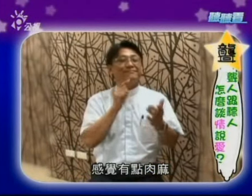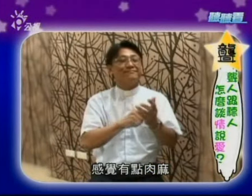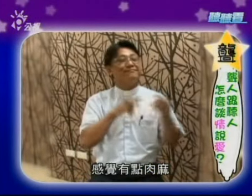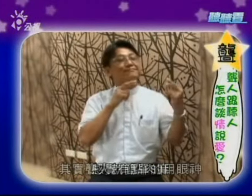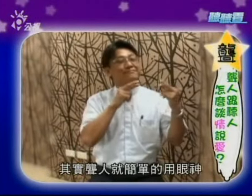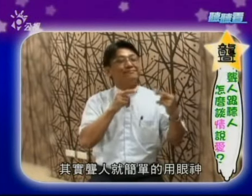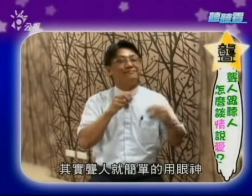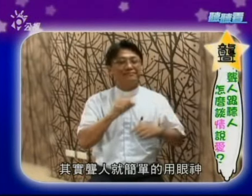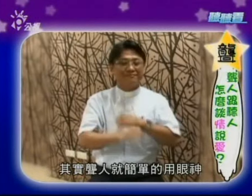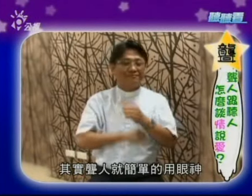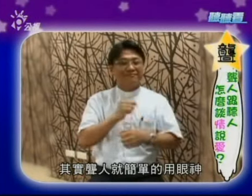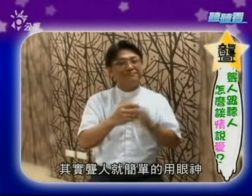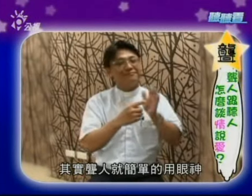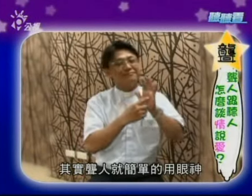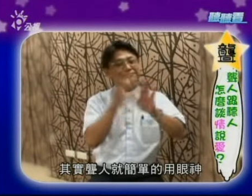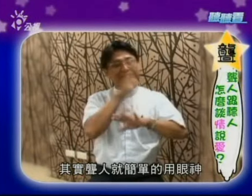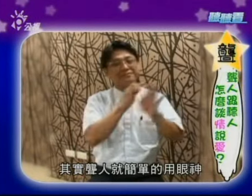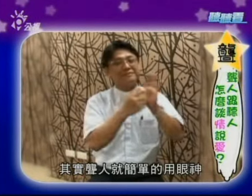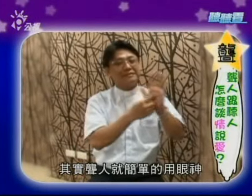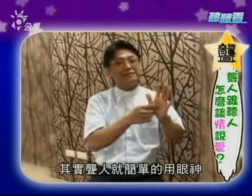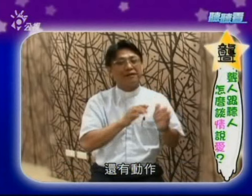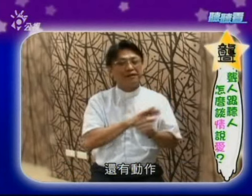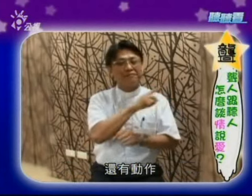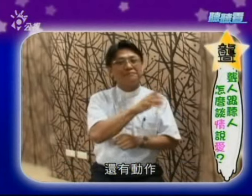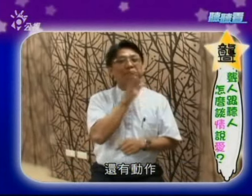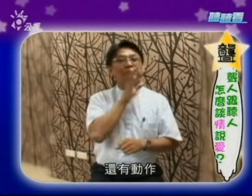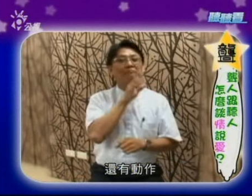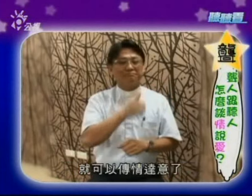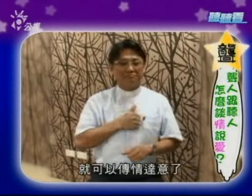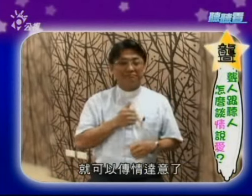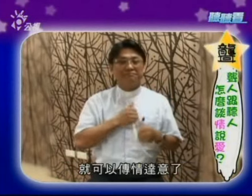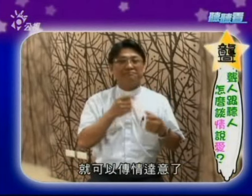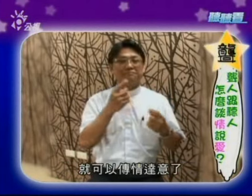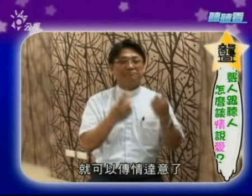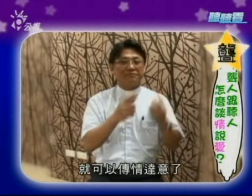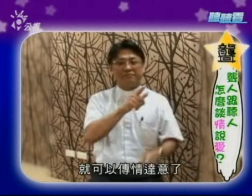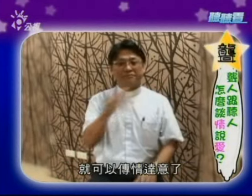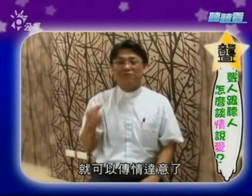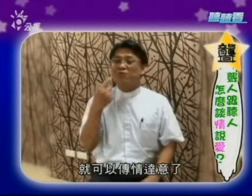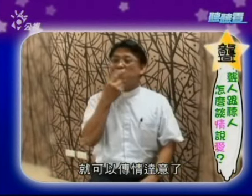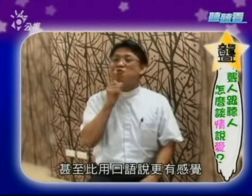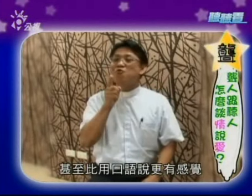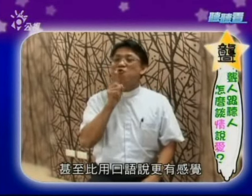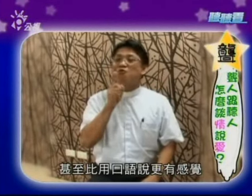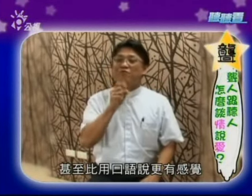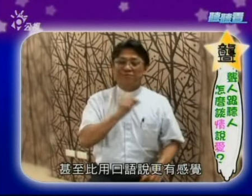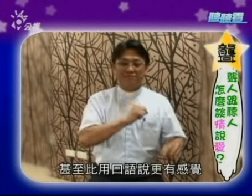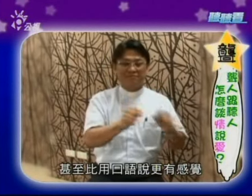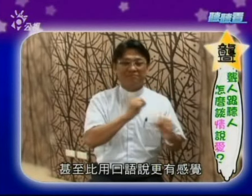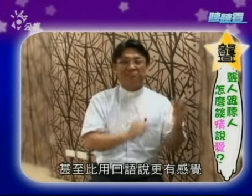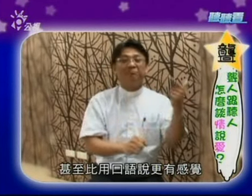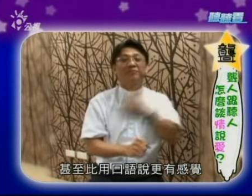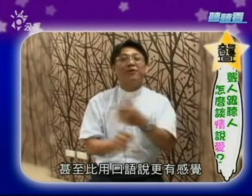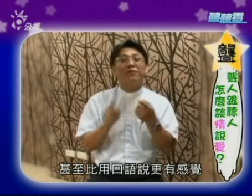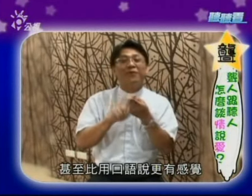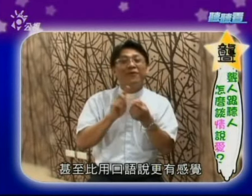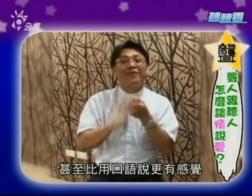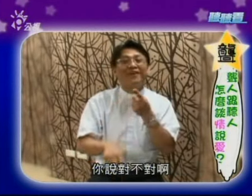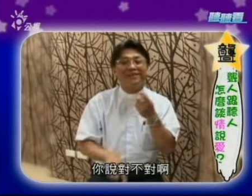其实龙人就简单的用眼神还有动作就可以传情达意了甚至比用口语说更有感觉你说对不对